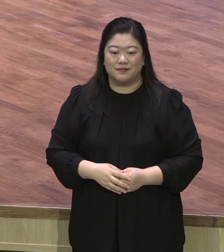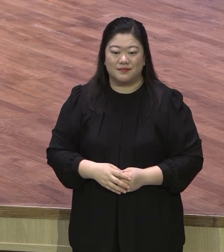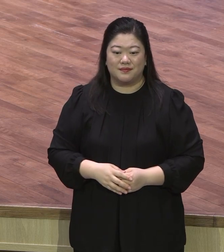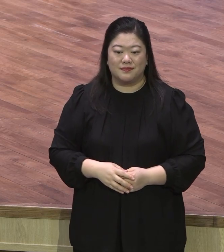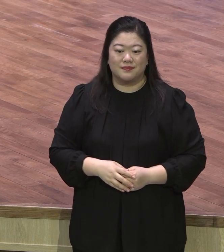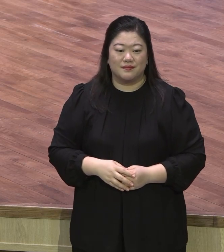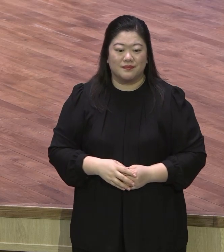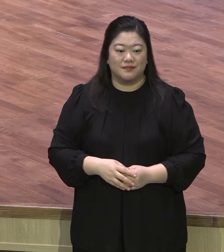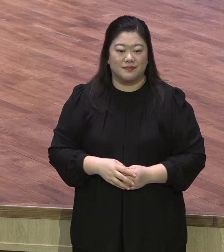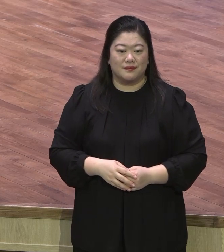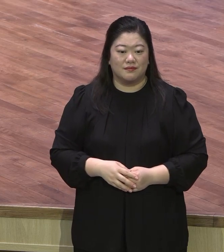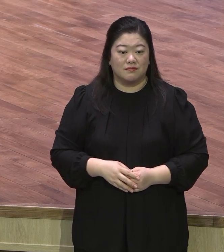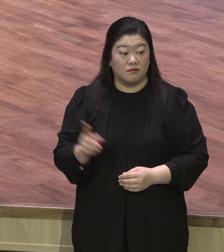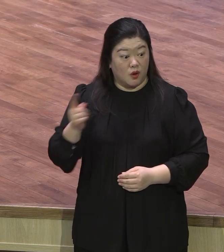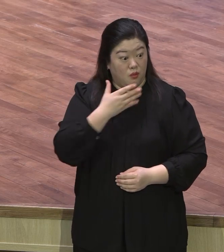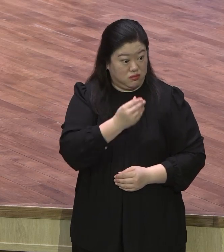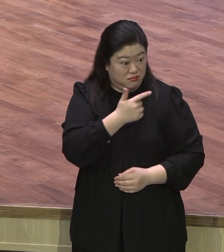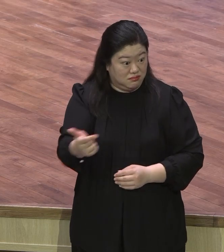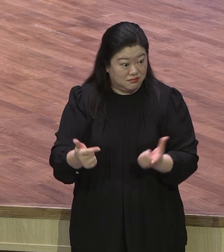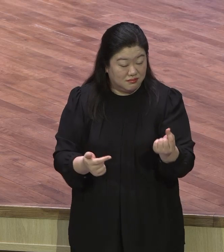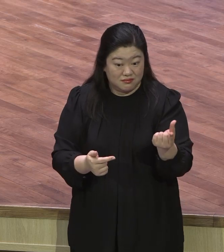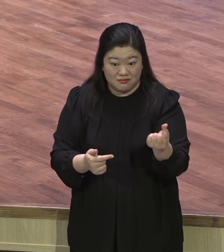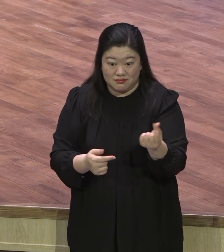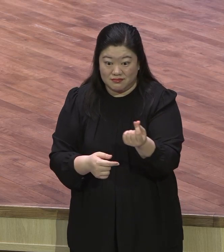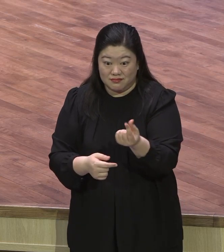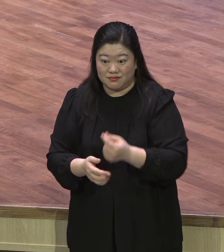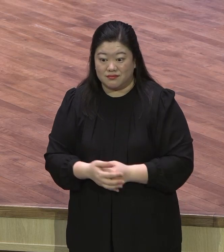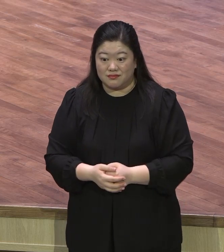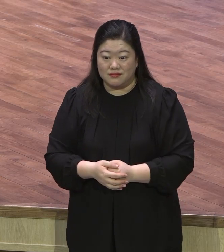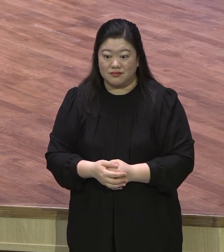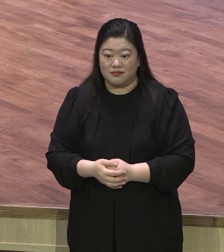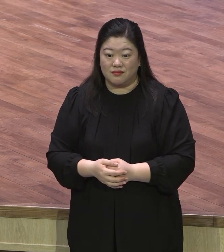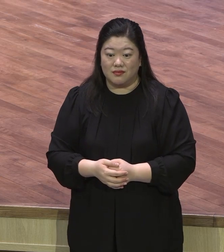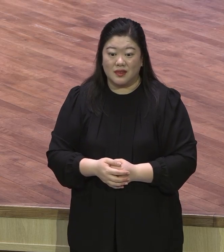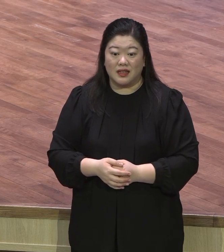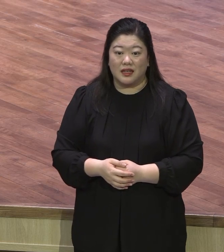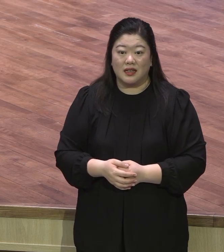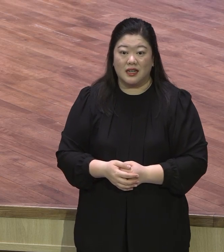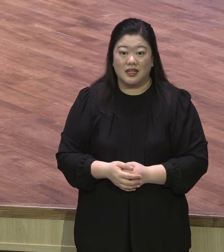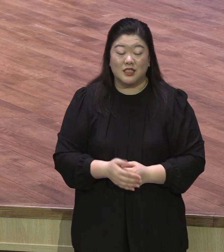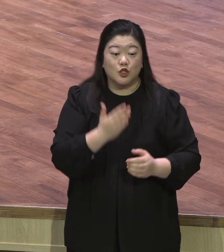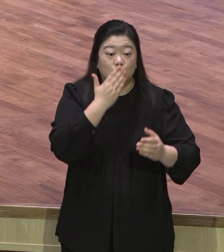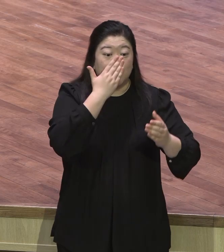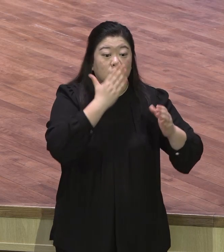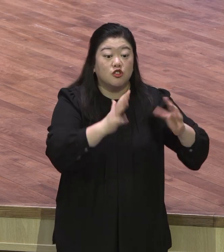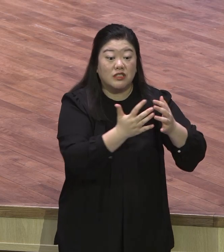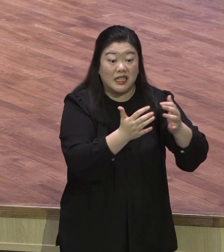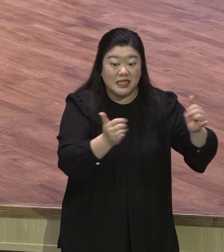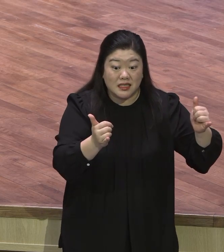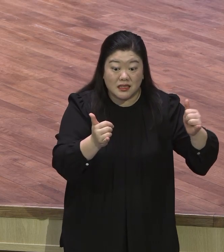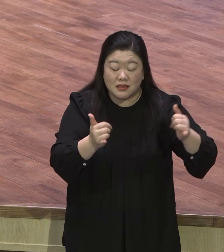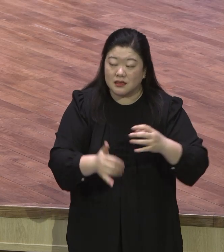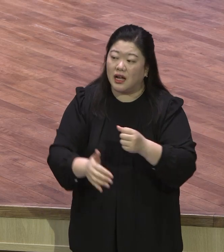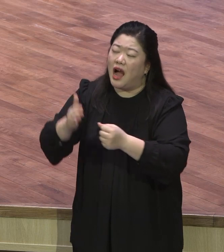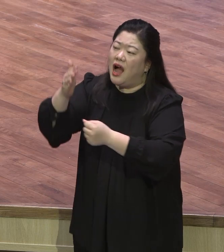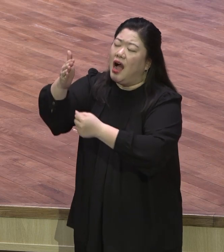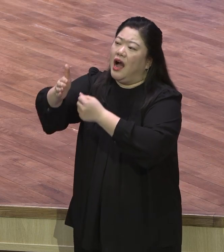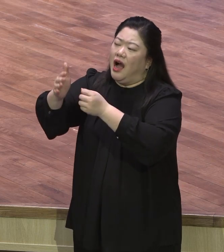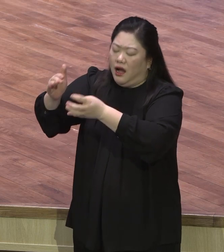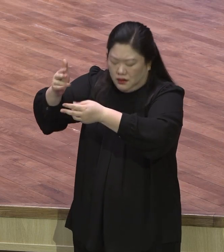이건 보통 축복이 아닙니다. 창조주 하나님을 유대인들을 감히 이름도 못 부르는데 우리는 아빠라고 부르고